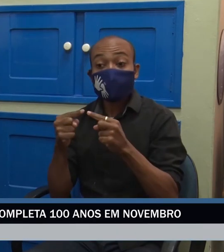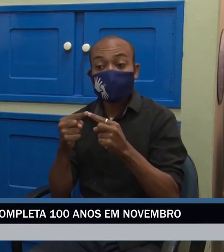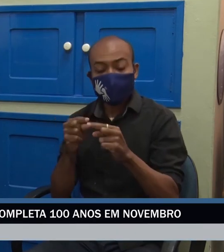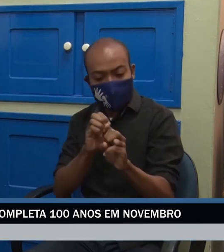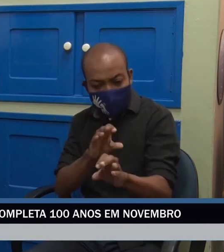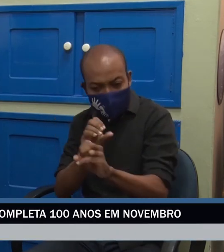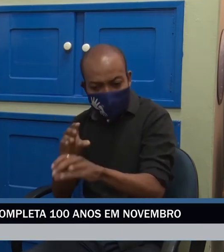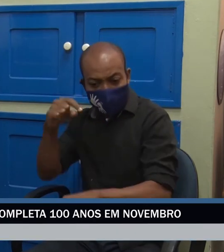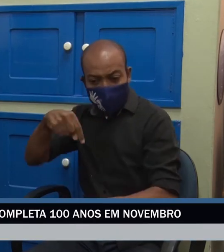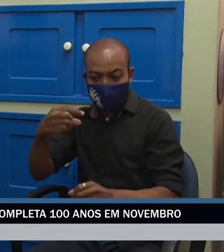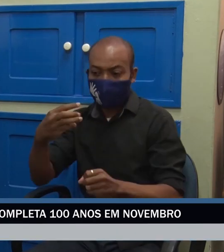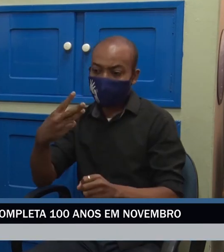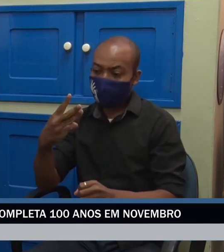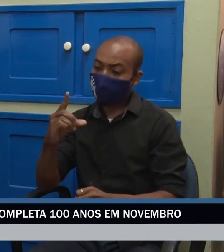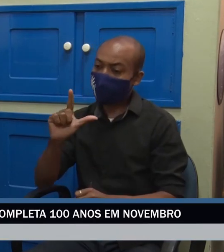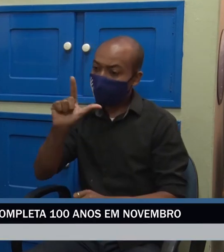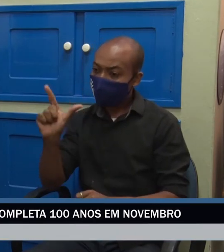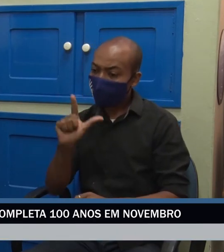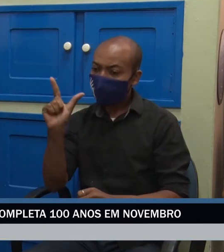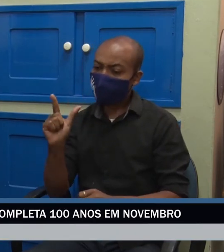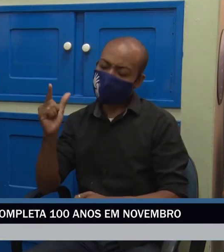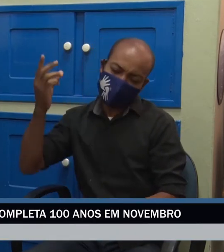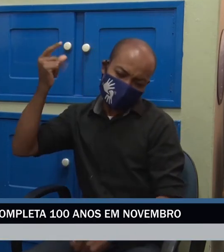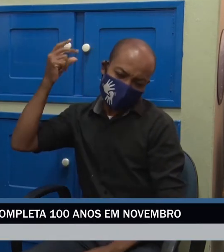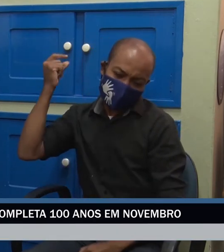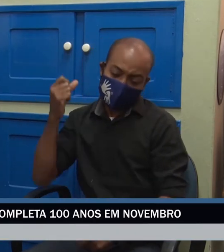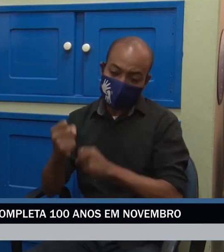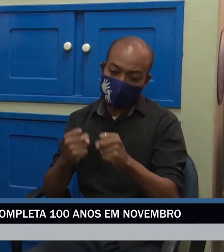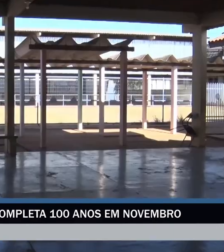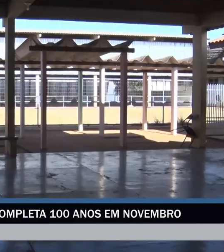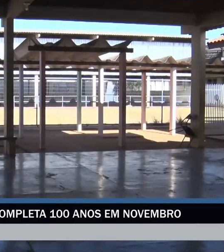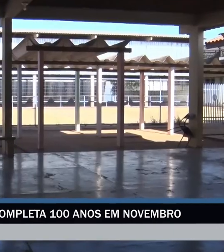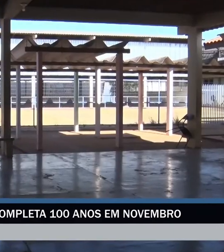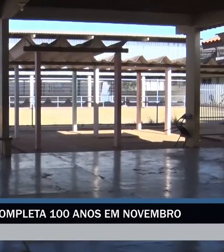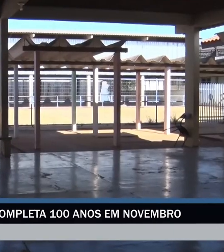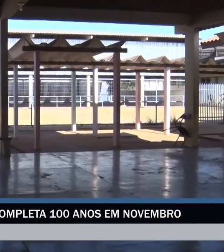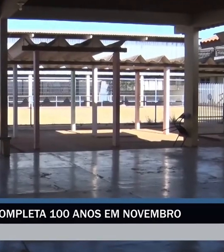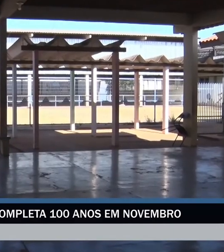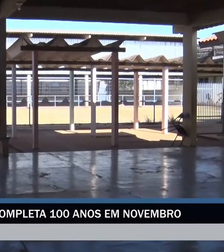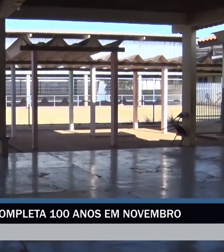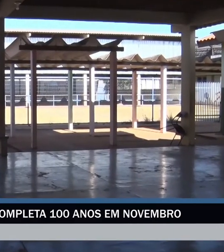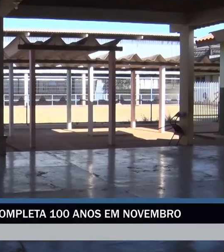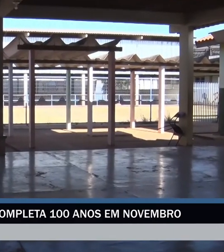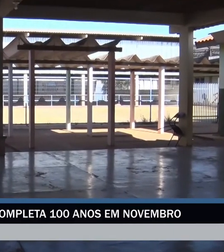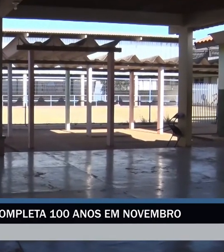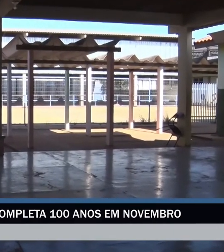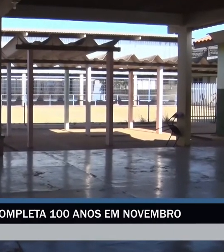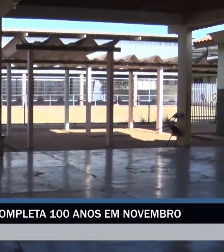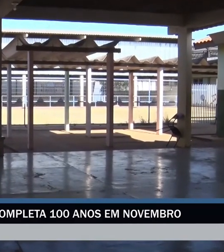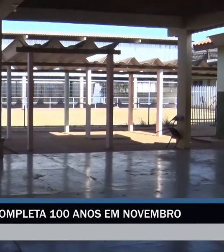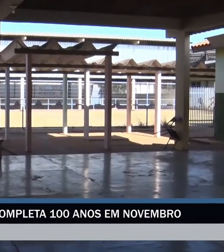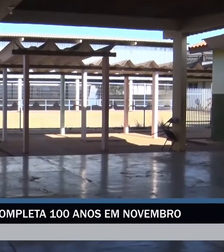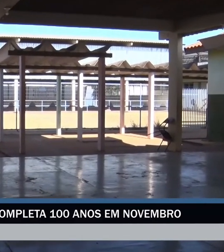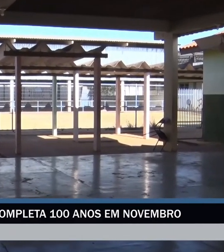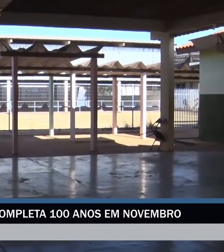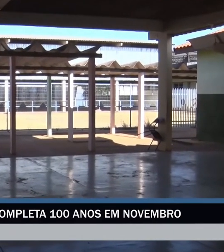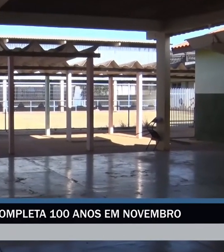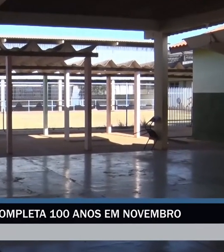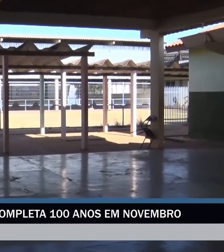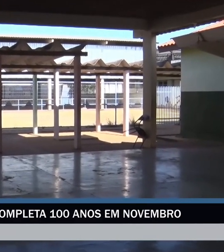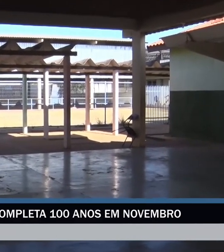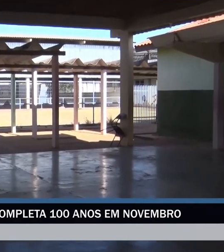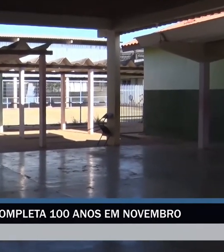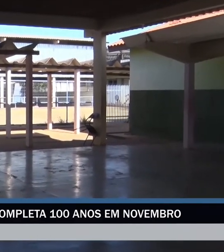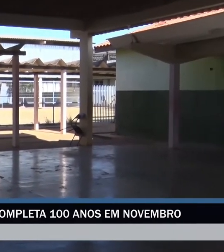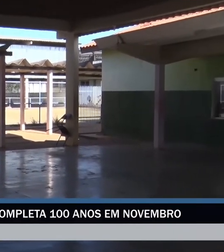em 1921, no início da cidade. Por aqui passaram grandes líderes municipais e estaduais. O